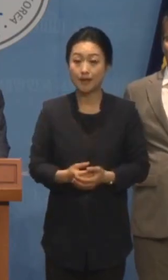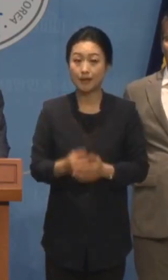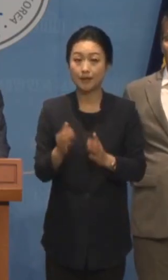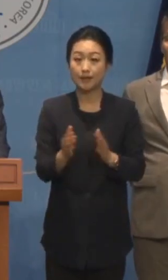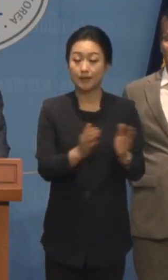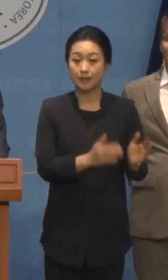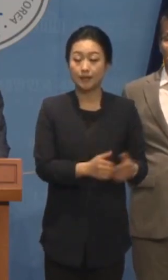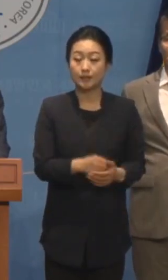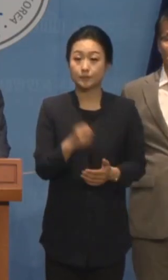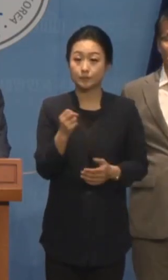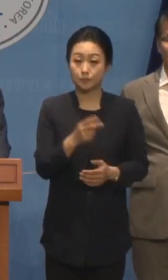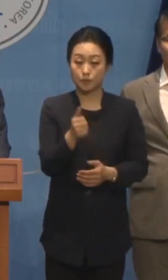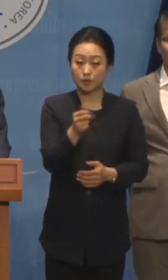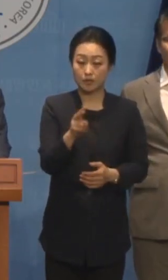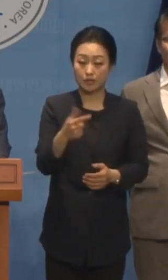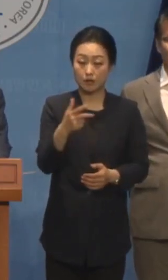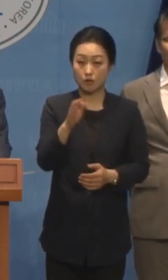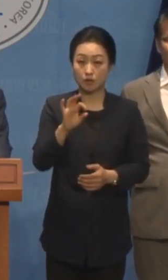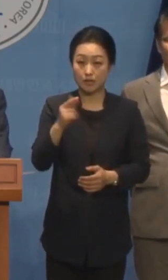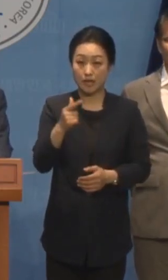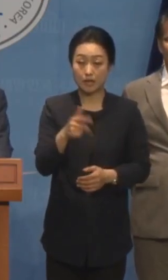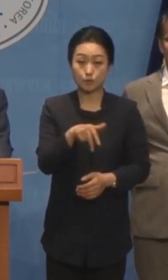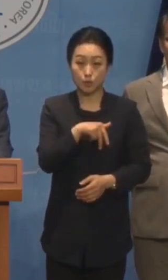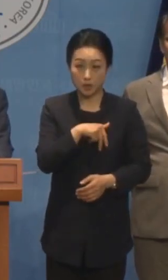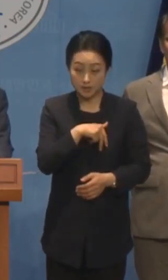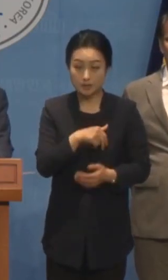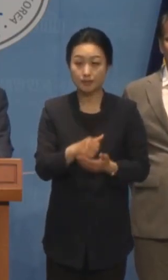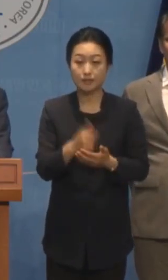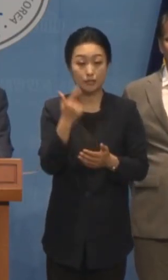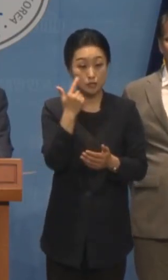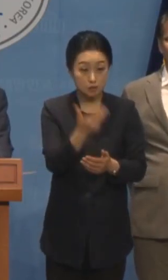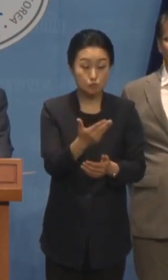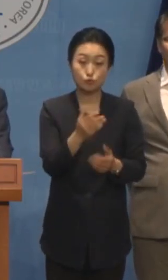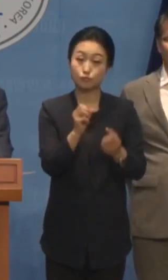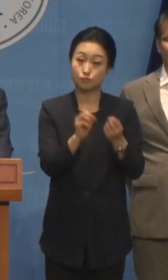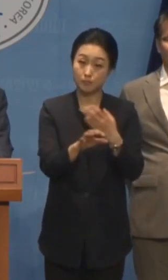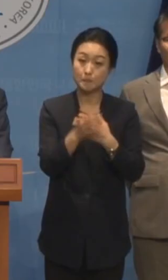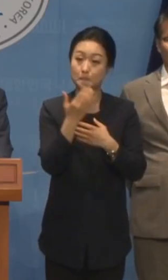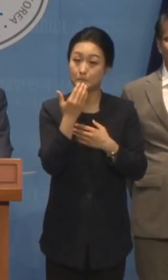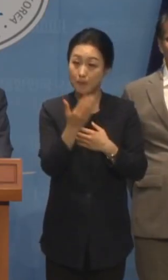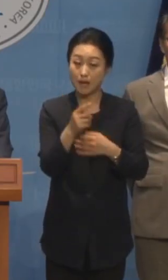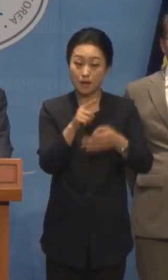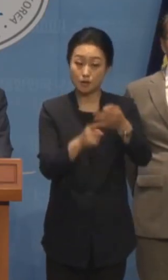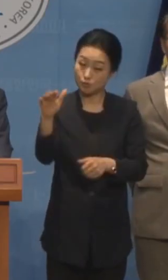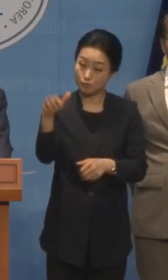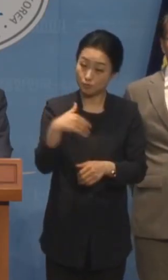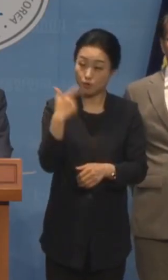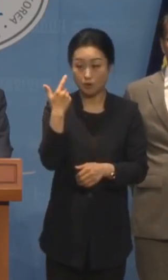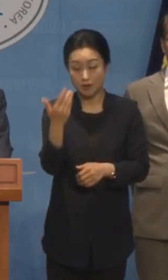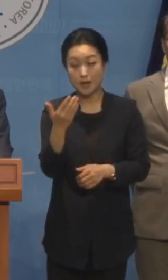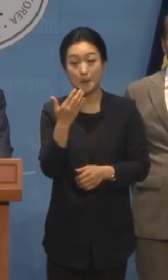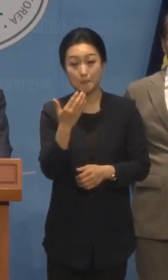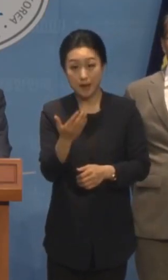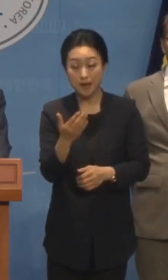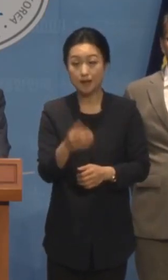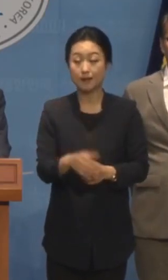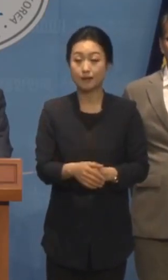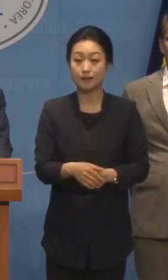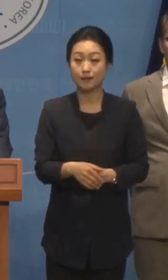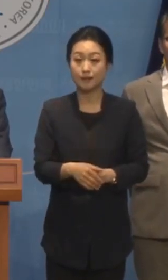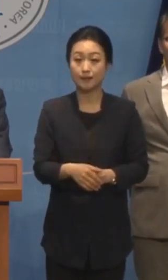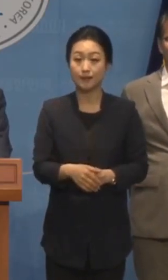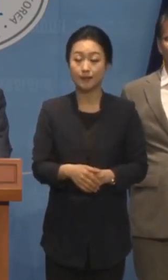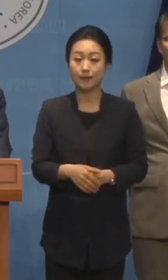그리고 현안위원들은 진술한 사람에게 질의도 할 수 있습니다. 김건희 여사에게 의견을 직접 듣는 길이 막힌 길이